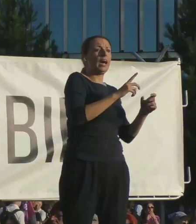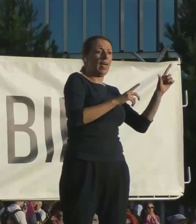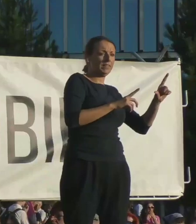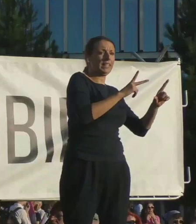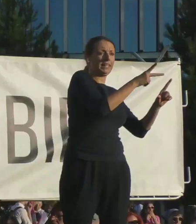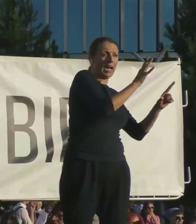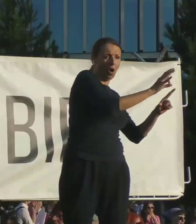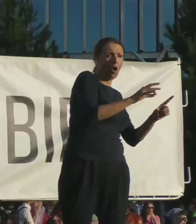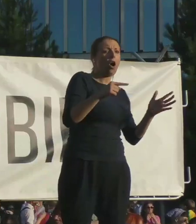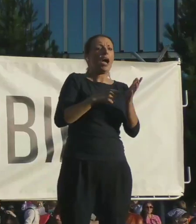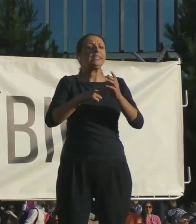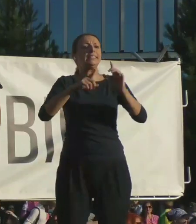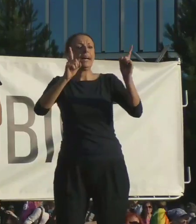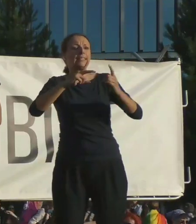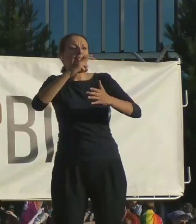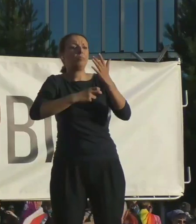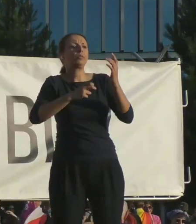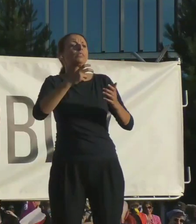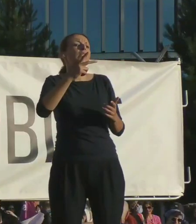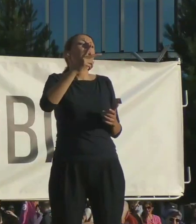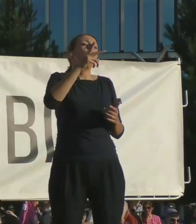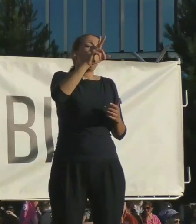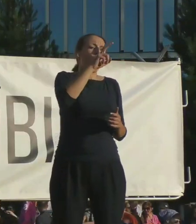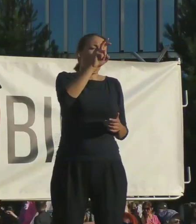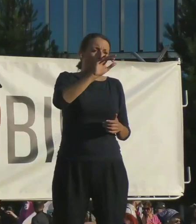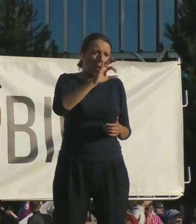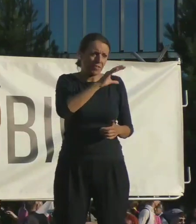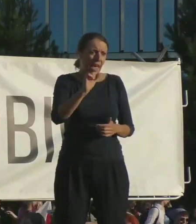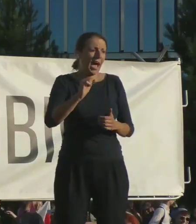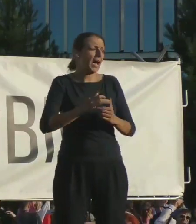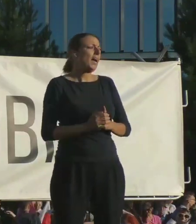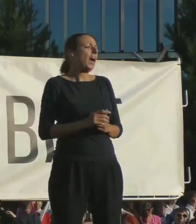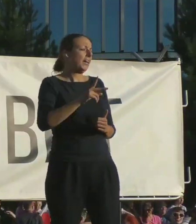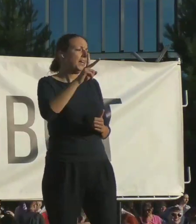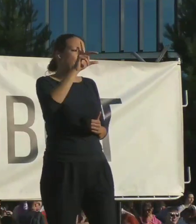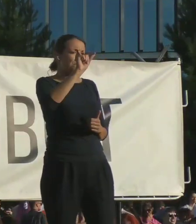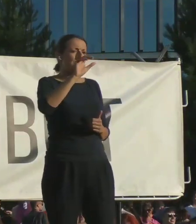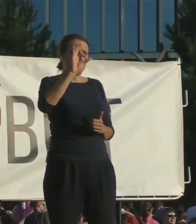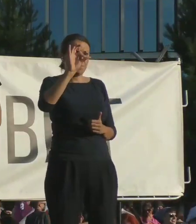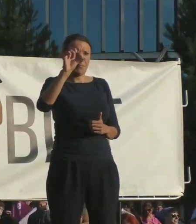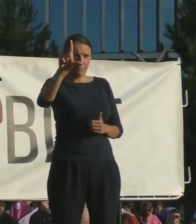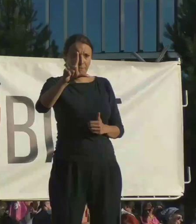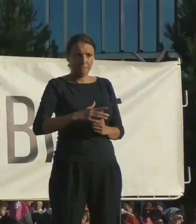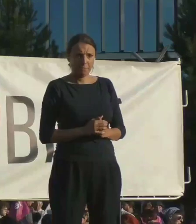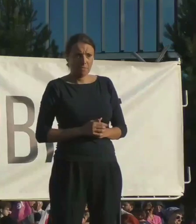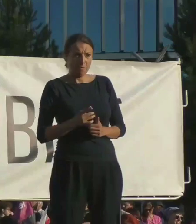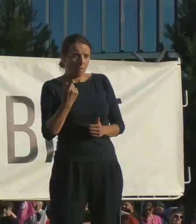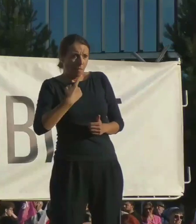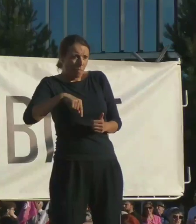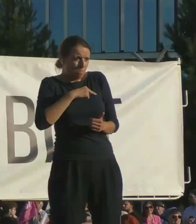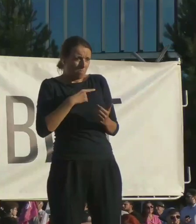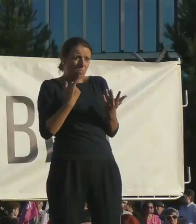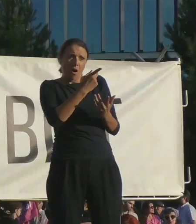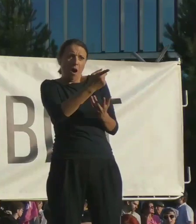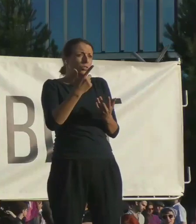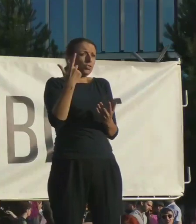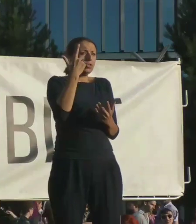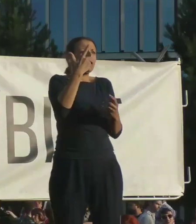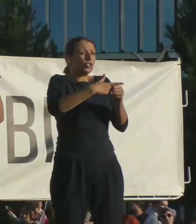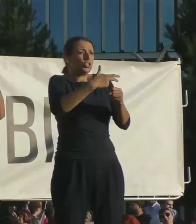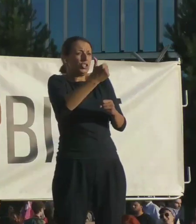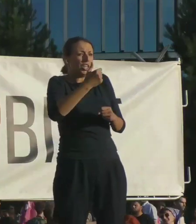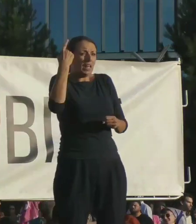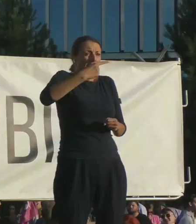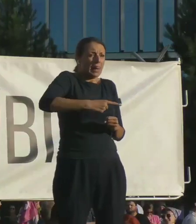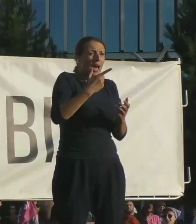zakazie aborcji PSL-u i Hołowni. Nie będziemy wobec tej ustawy używać słowa na K, którym mydlono nam oczy przez